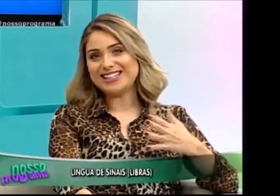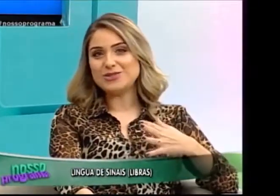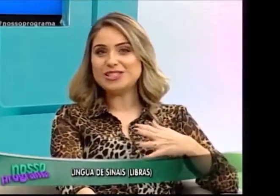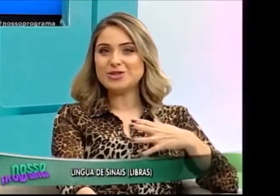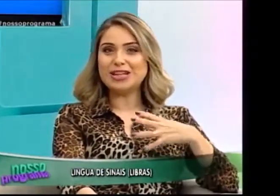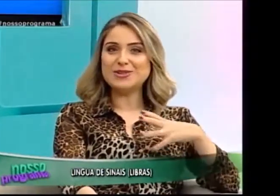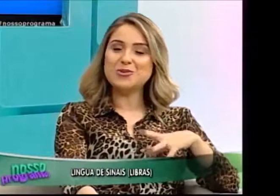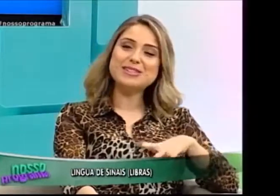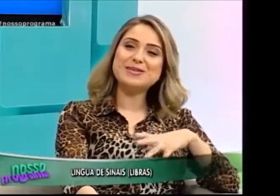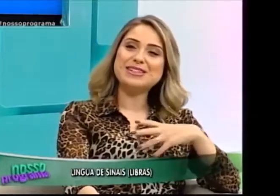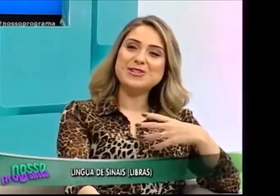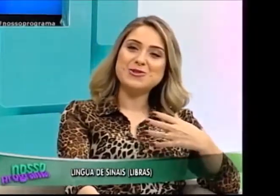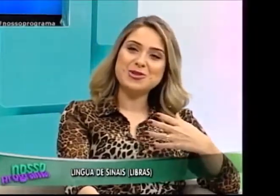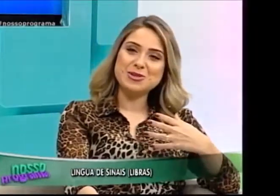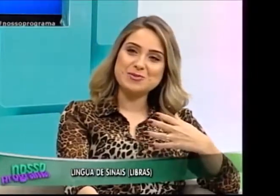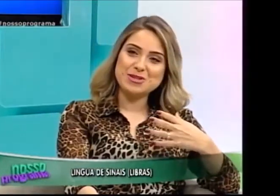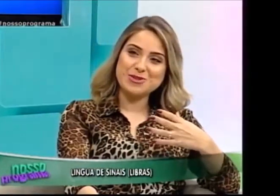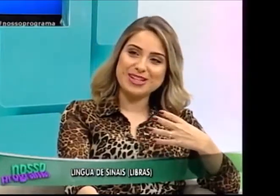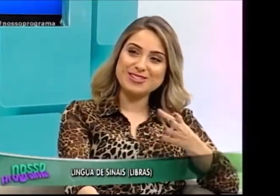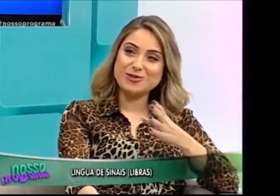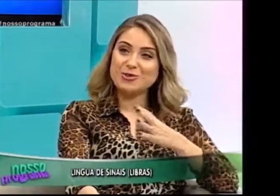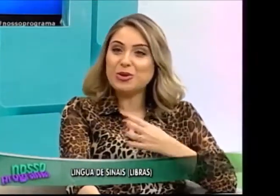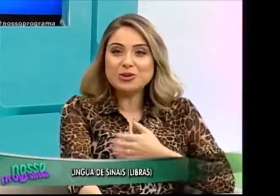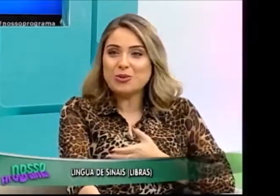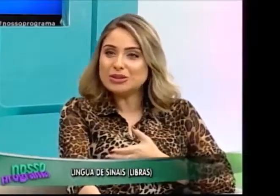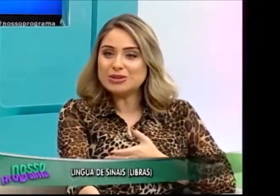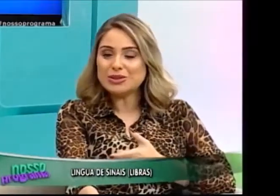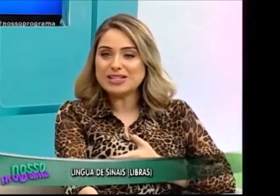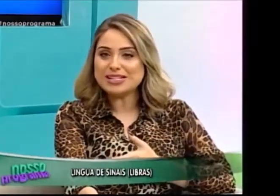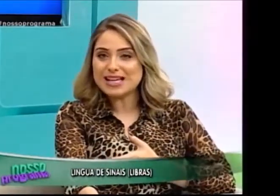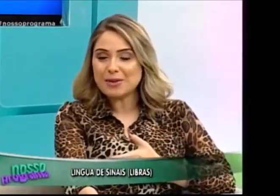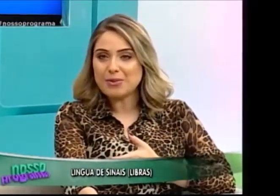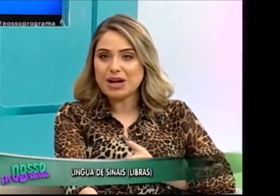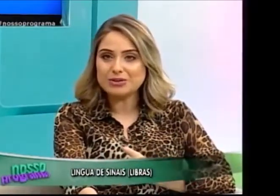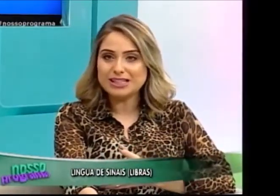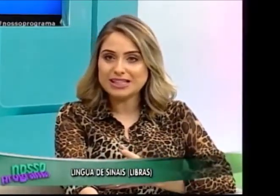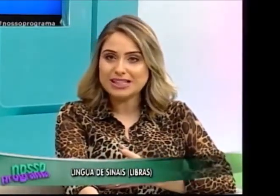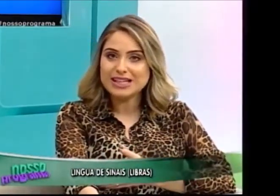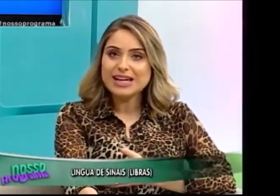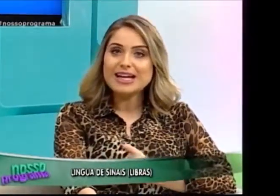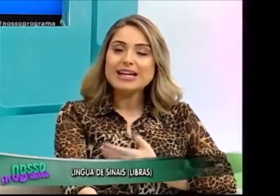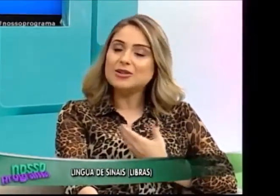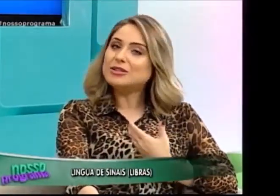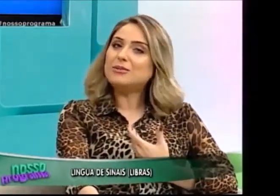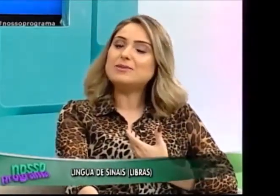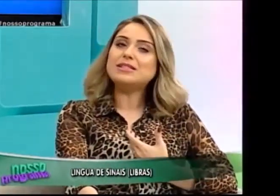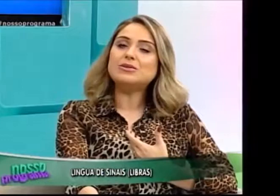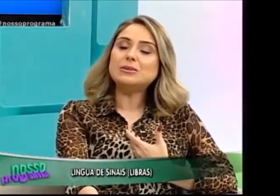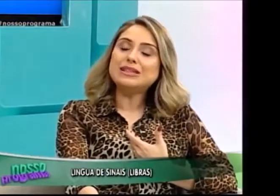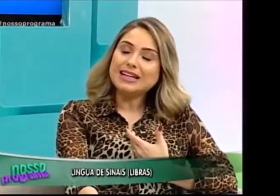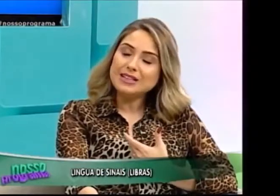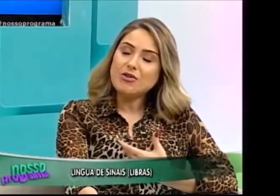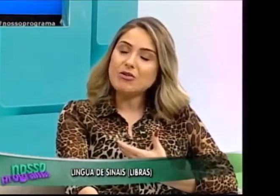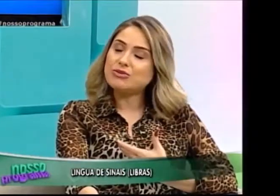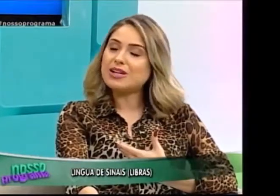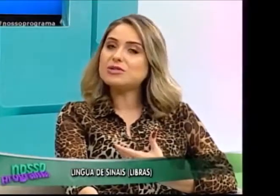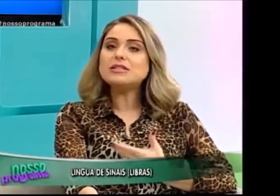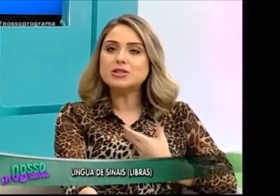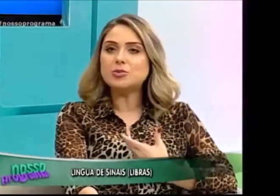eu sinto ainda algumas limitações com expressões. Quando eu recebo o Helder aqui, eu também me sinto limitada e eu confesso que sinto um